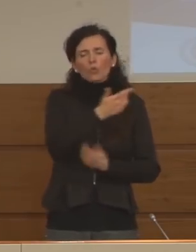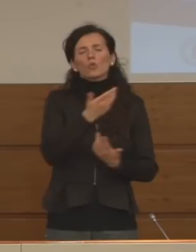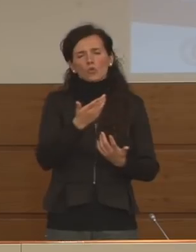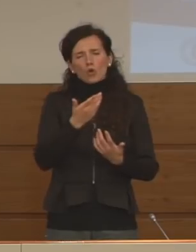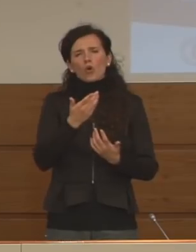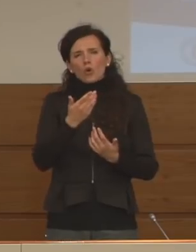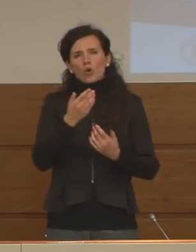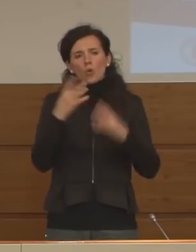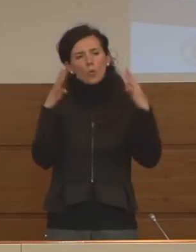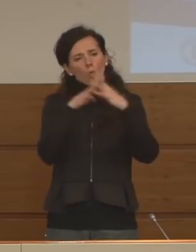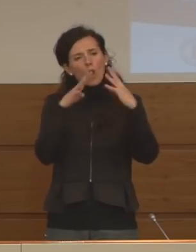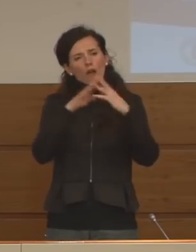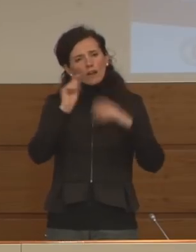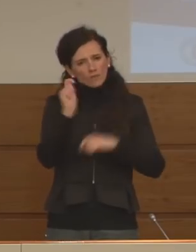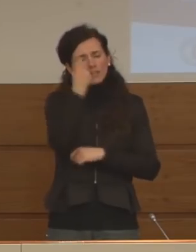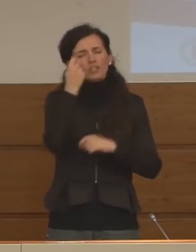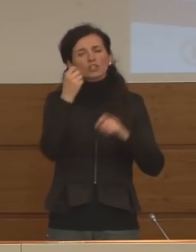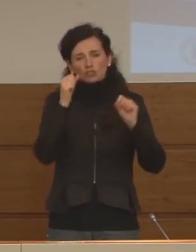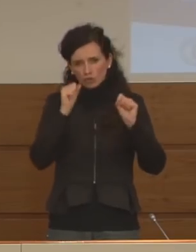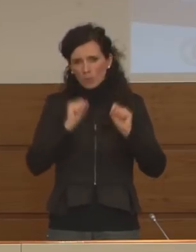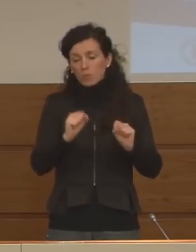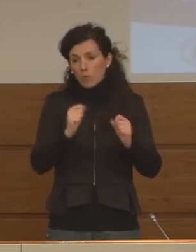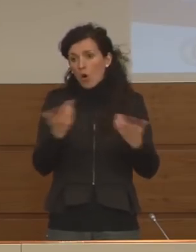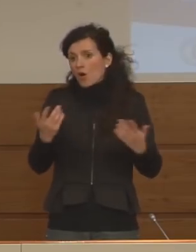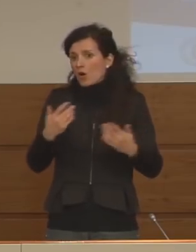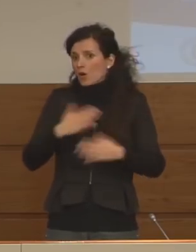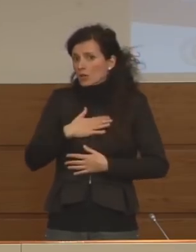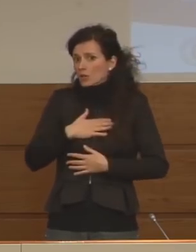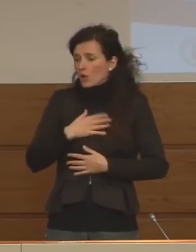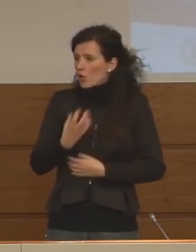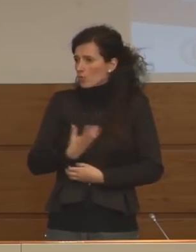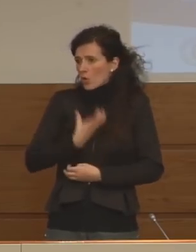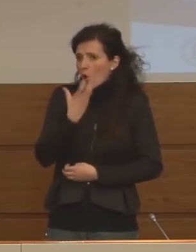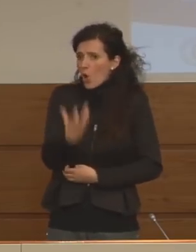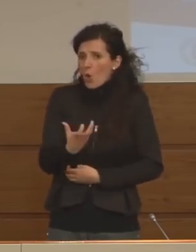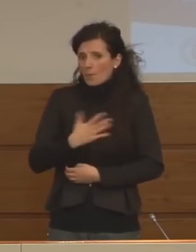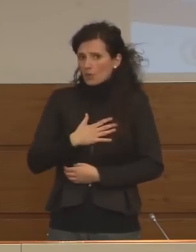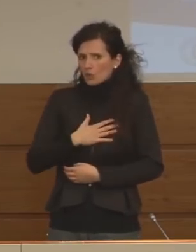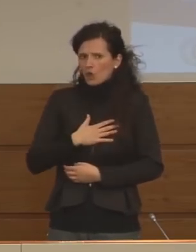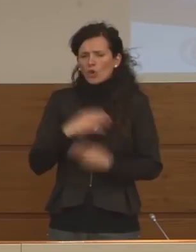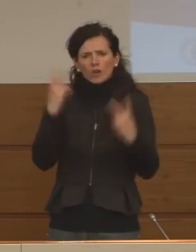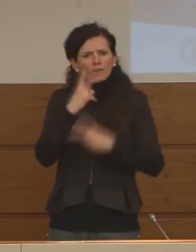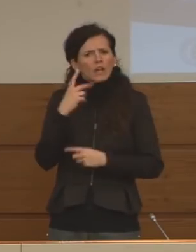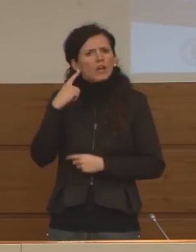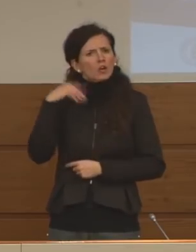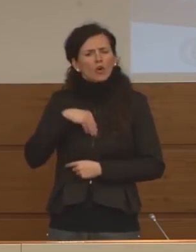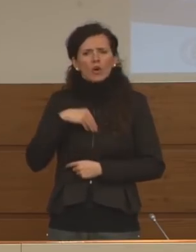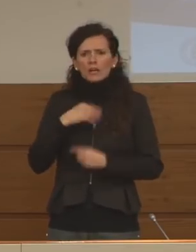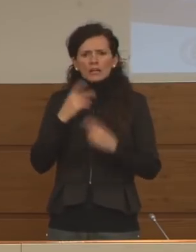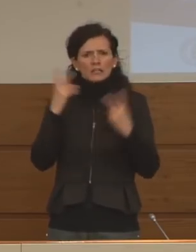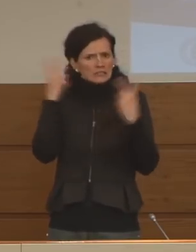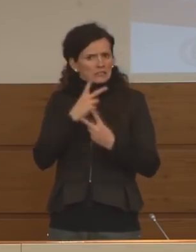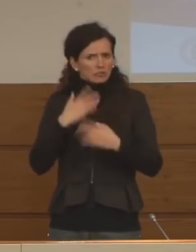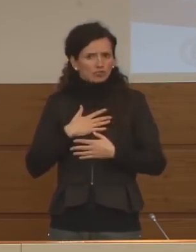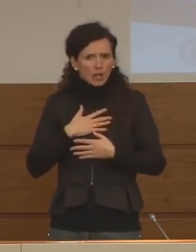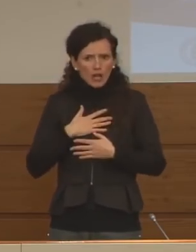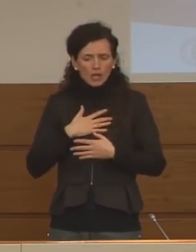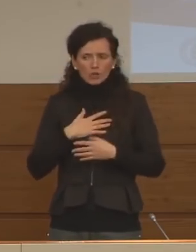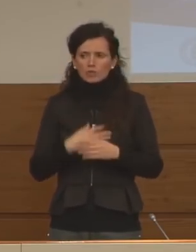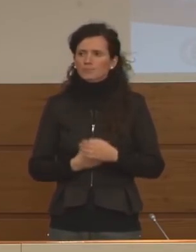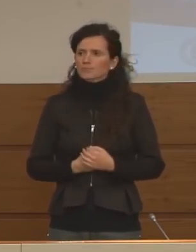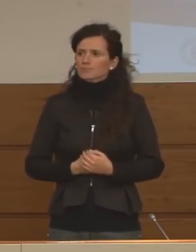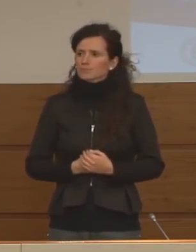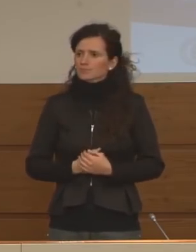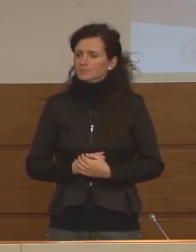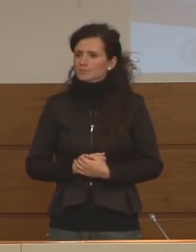ho espresso la mia opinione mi creda sincera sono però certo che